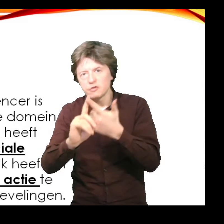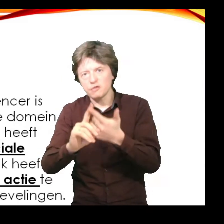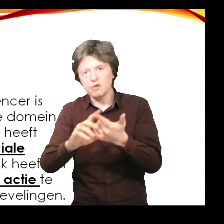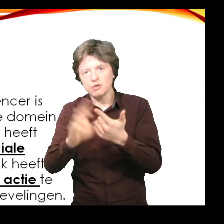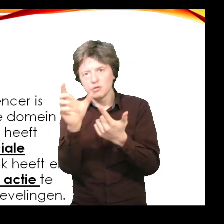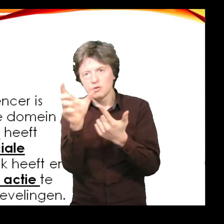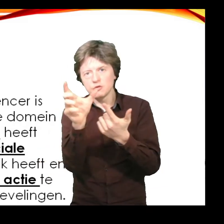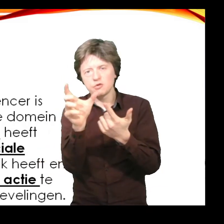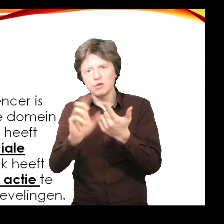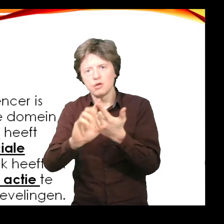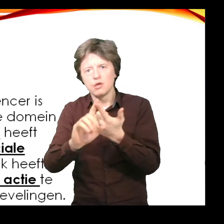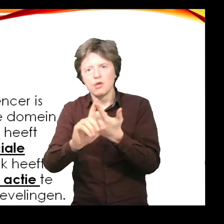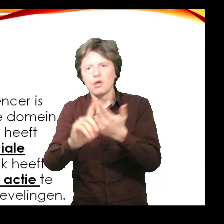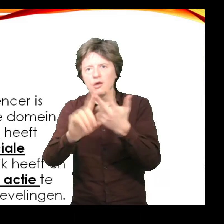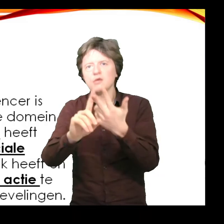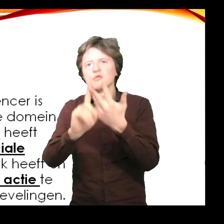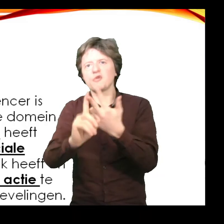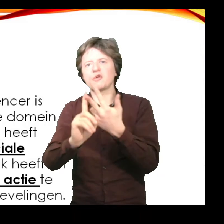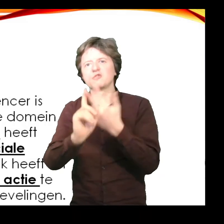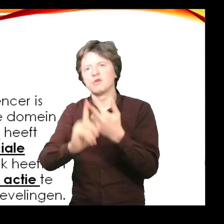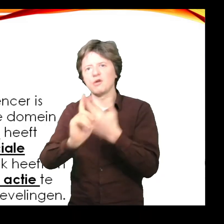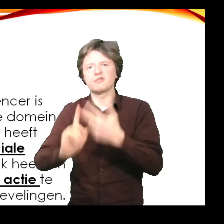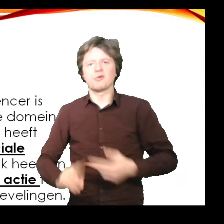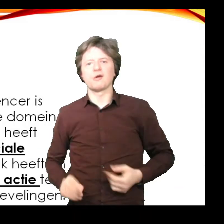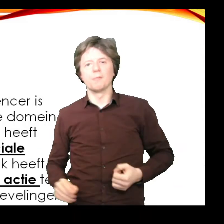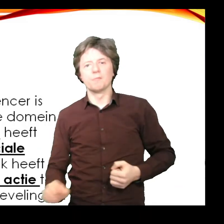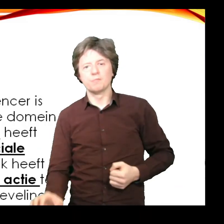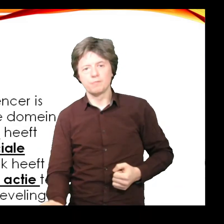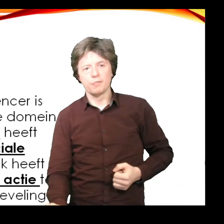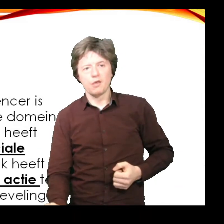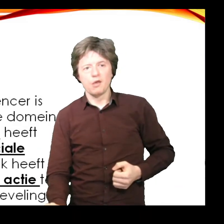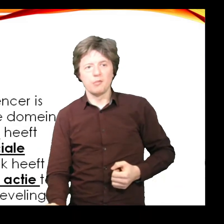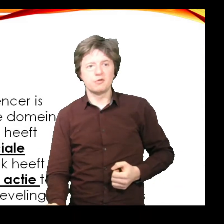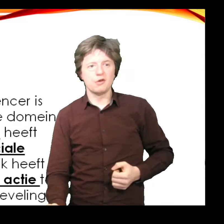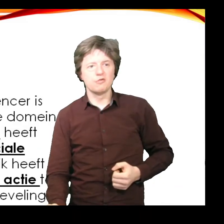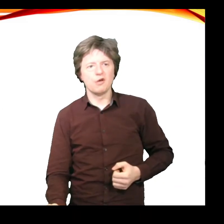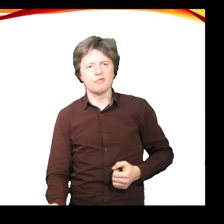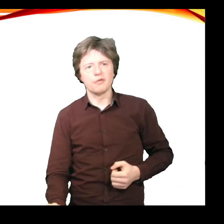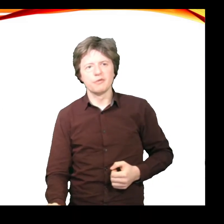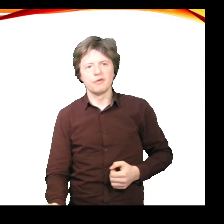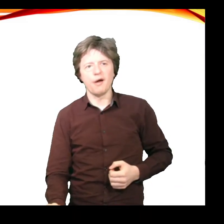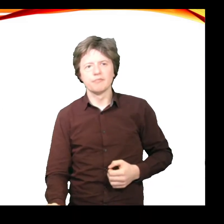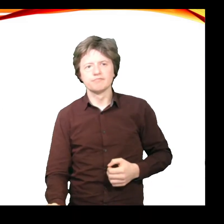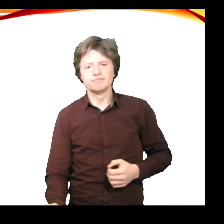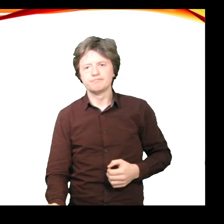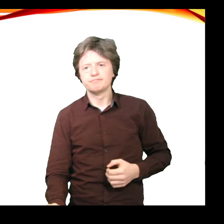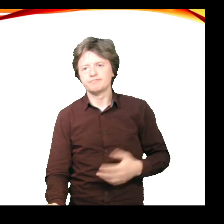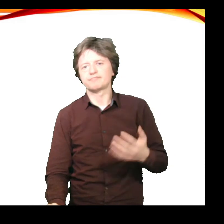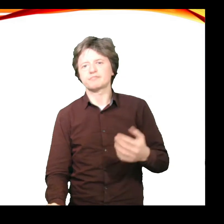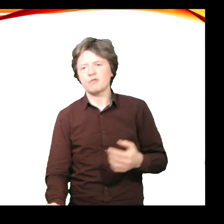speciale sector, een stukje, en volgers in actie brengen. En misschien denk je nu wel van, ja,